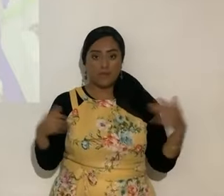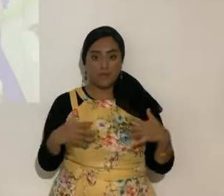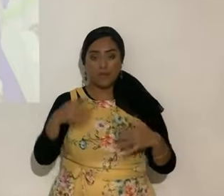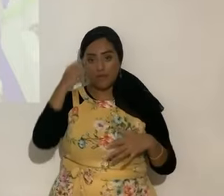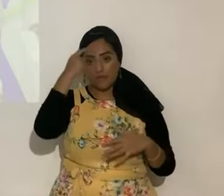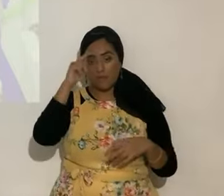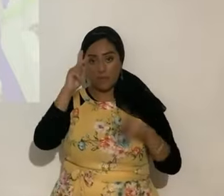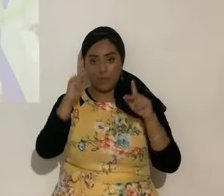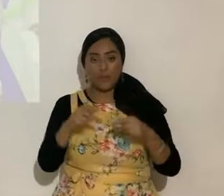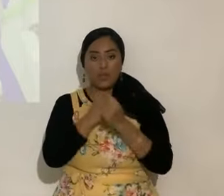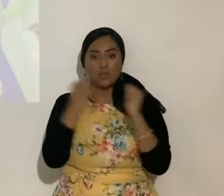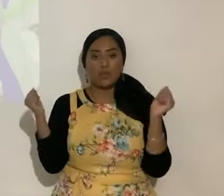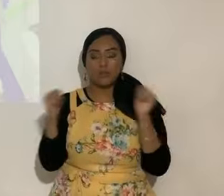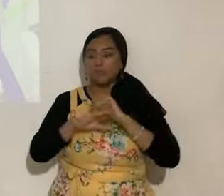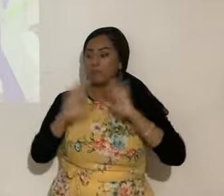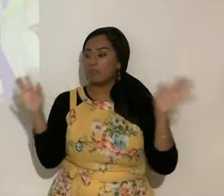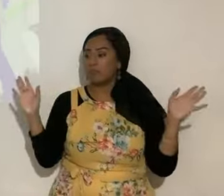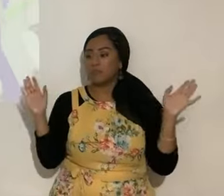persona salva, ya no existe,